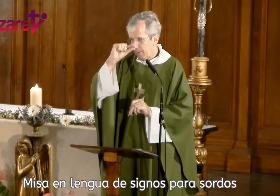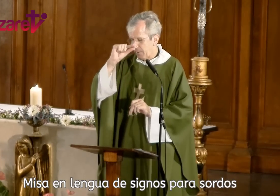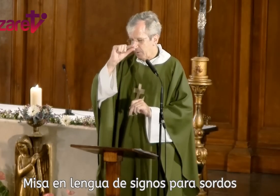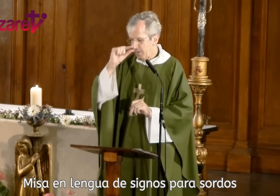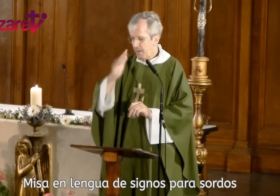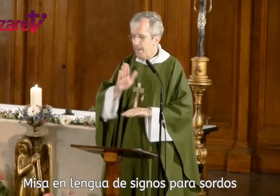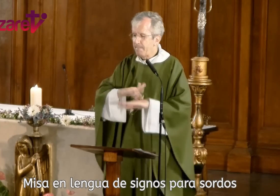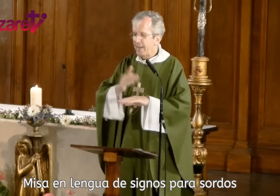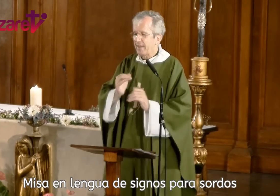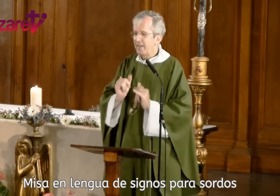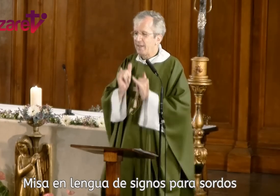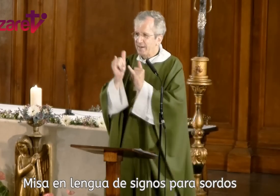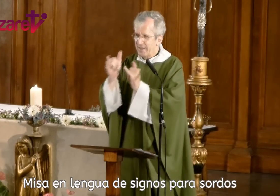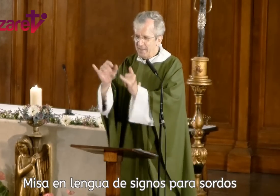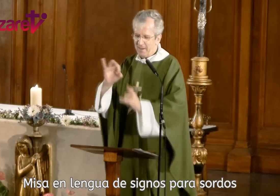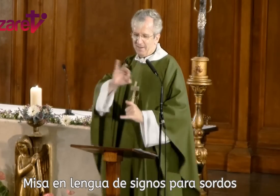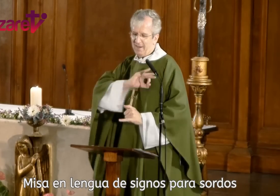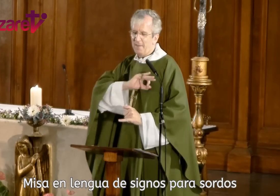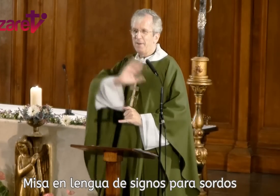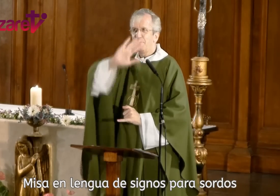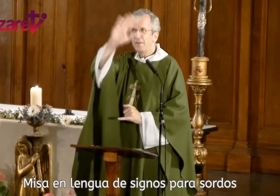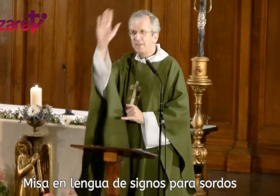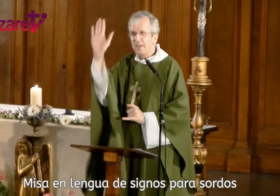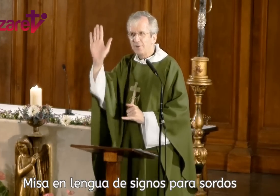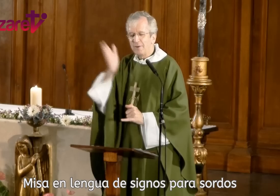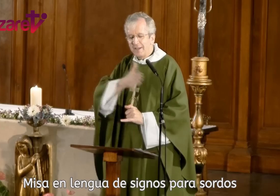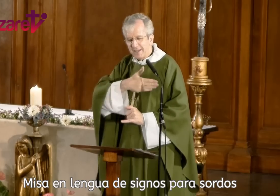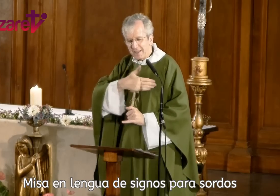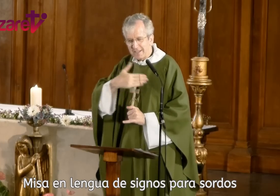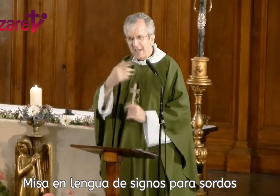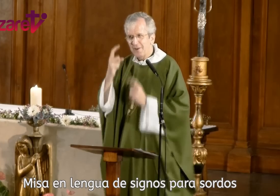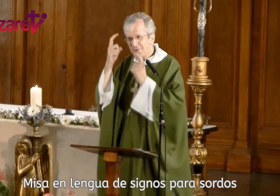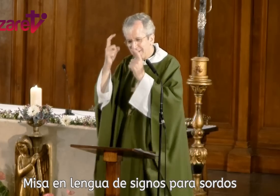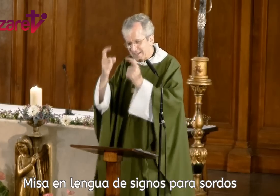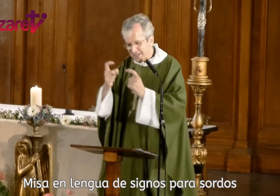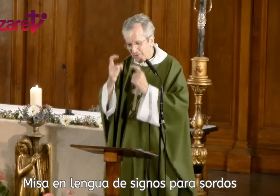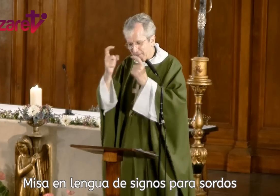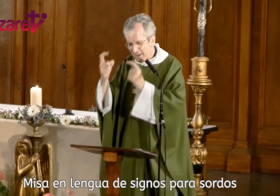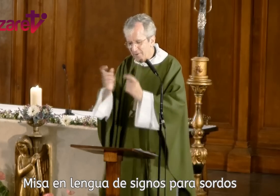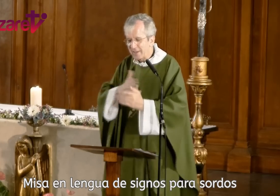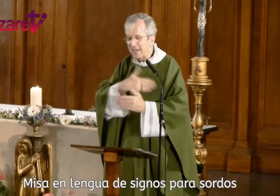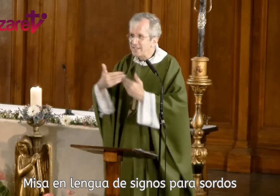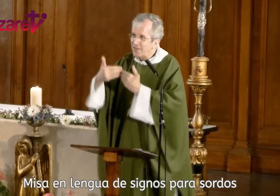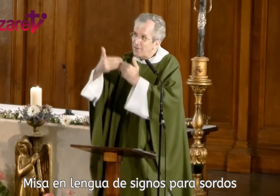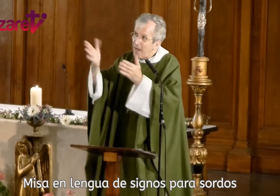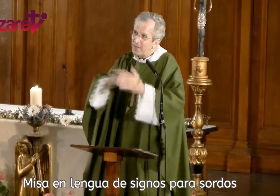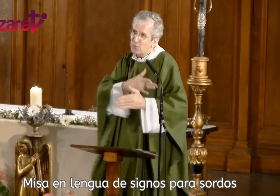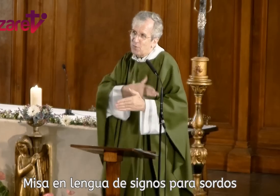Álvaro, para que reciban el premio del cielo, que desearon, que se esforzaron, que quisieron abrir su